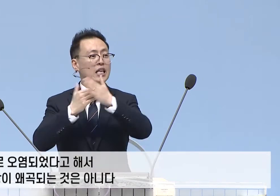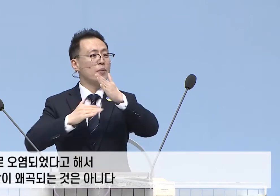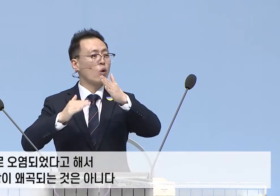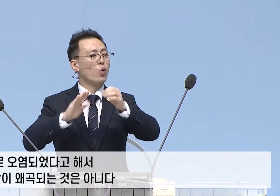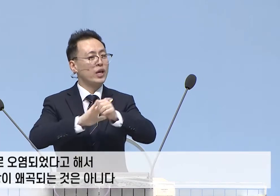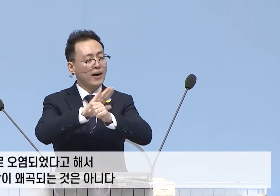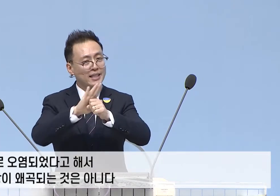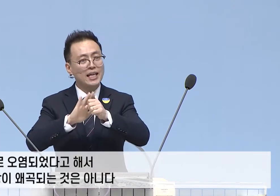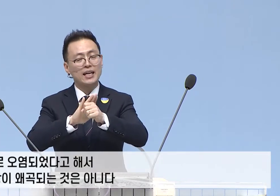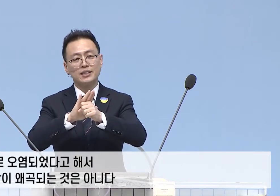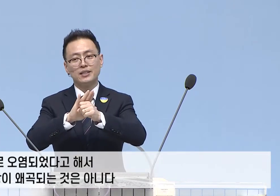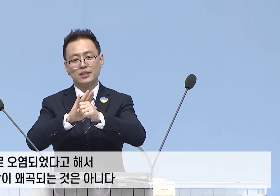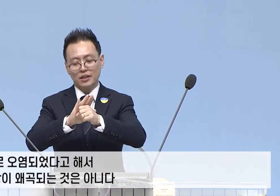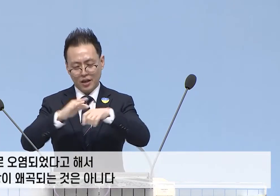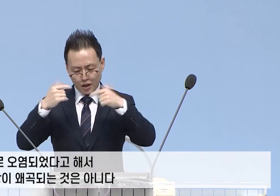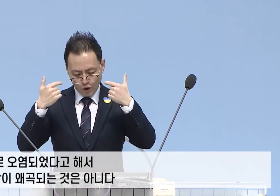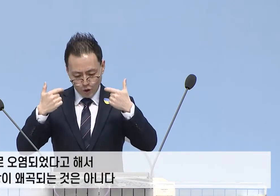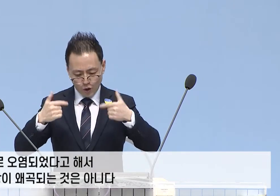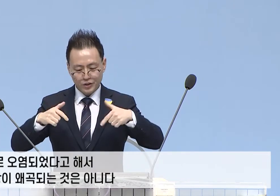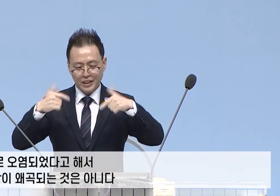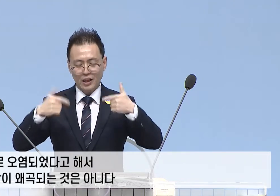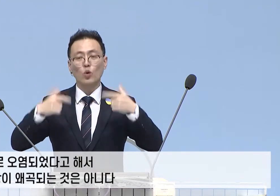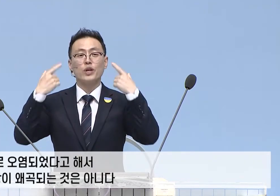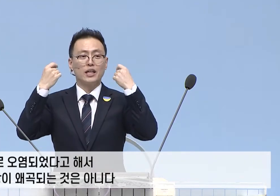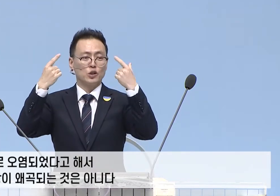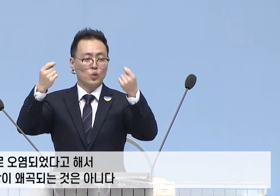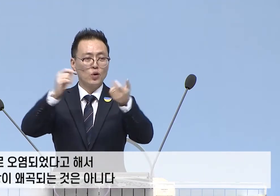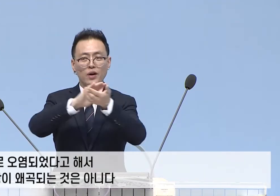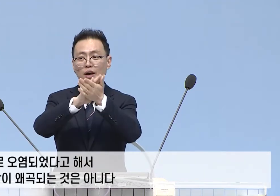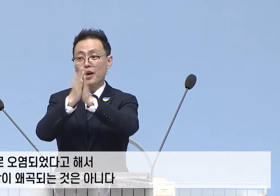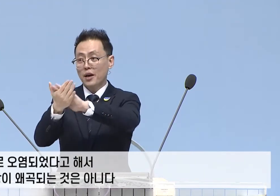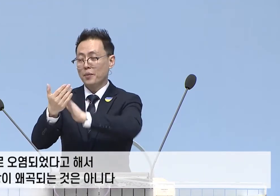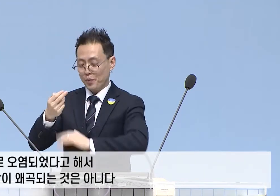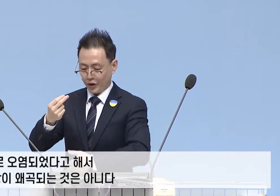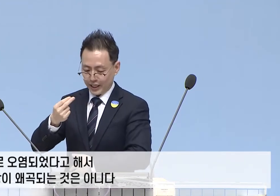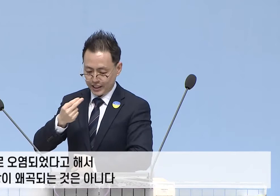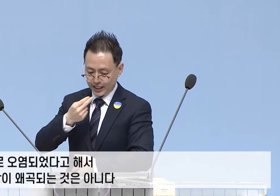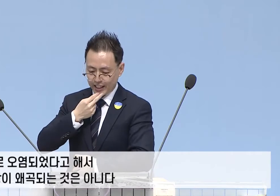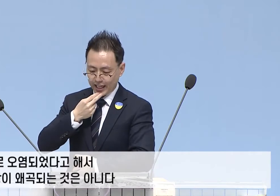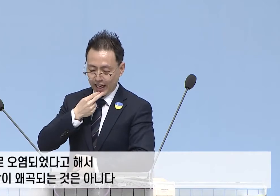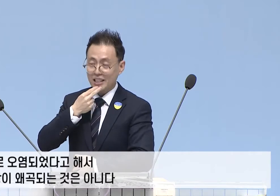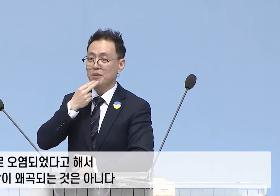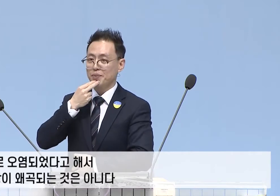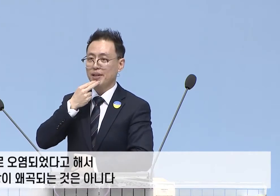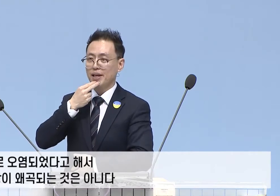하나님과 공의와 사랑은 언제나 동일하시고 변개치